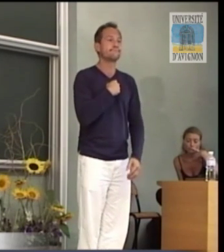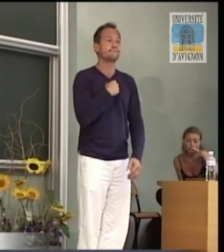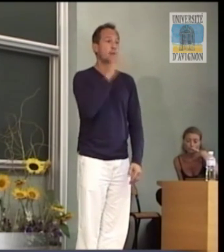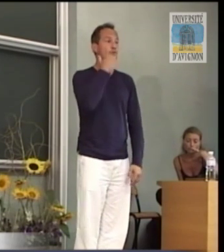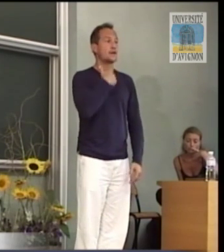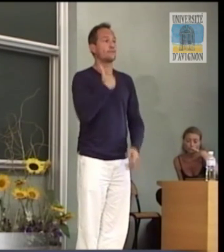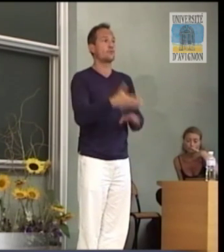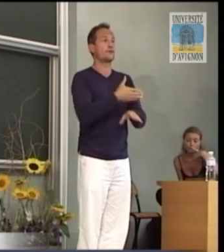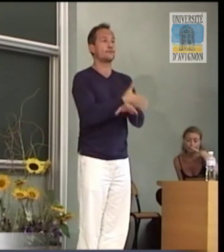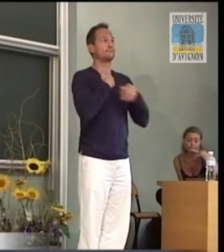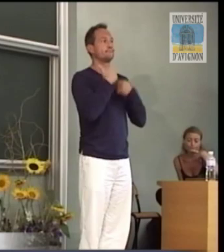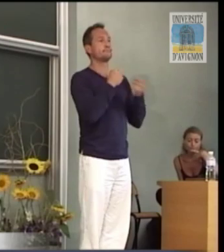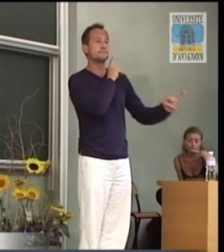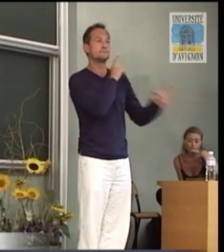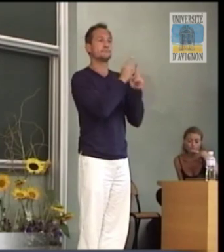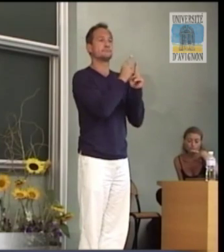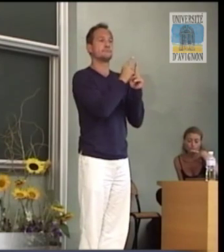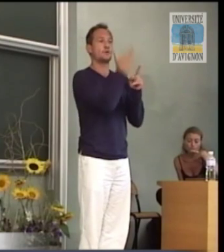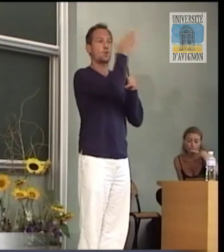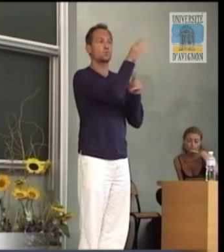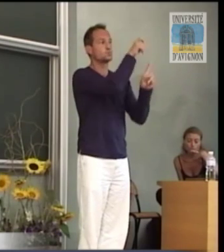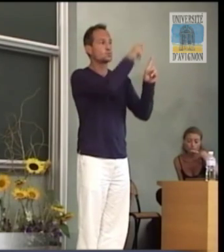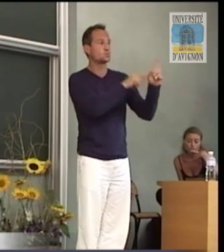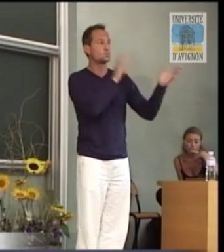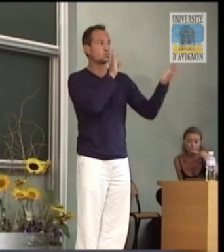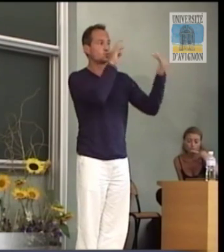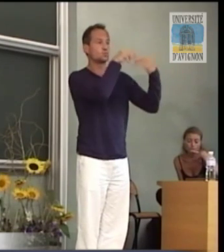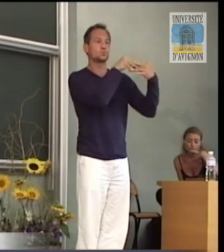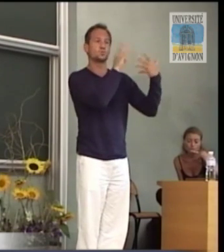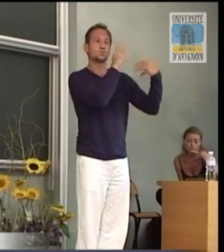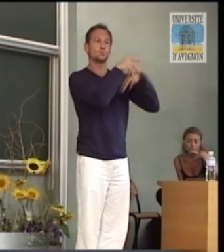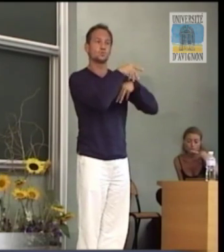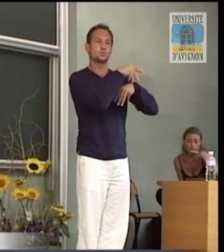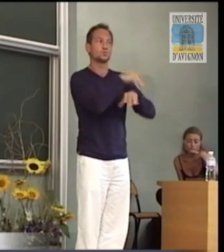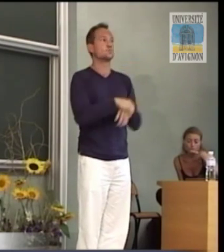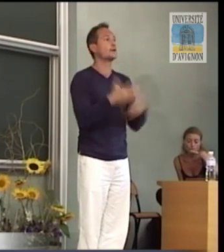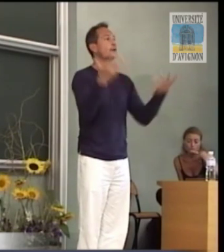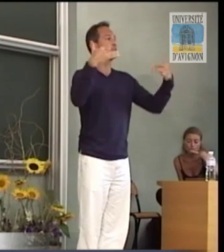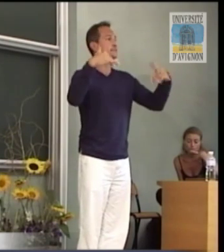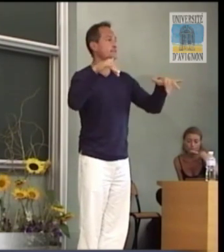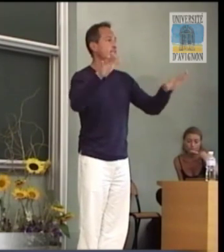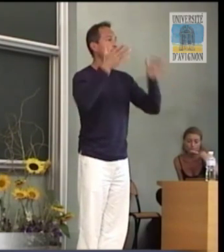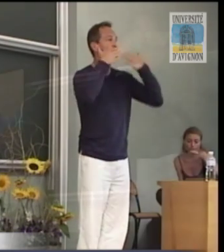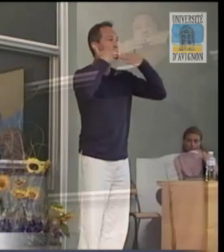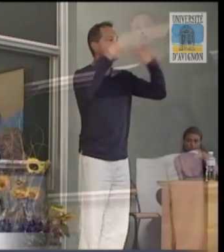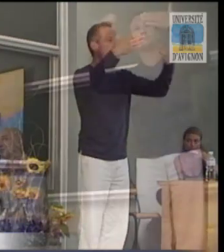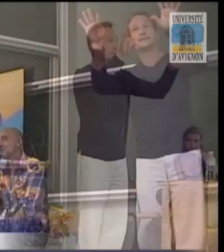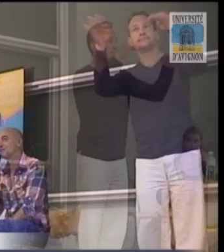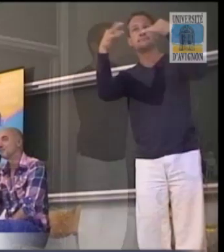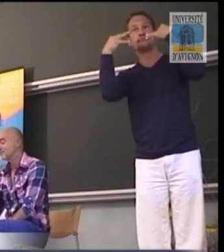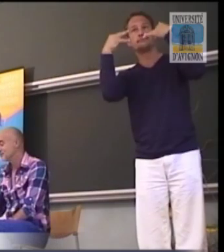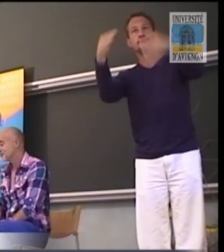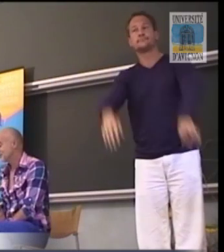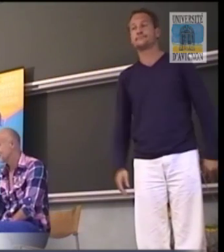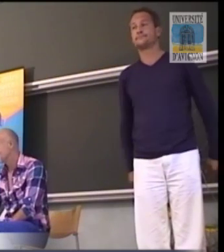l'autre, et pour qu'on s'ouvre à l'autre, il faut aussi que l'autre soit au rendez-vous. Voilà ce que je voulais dire. Merci de votre attention.